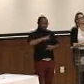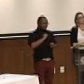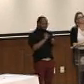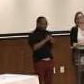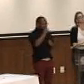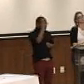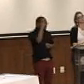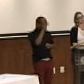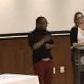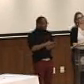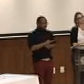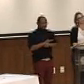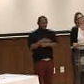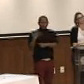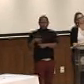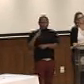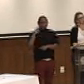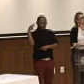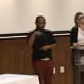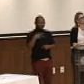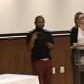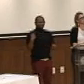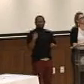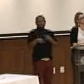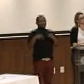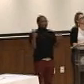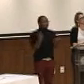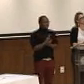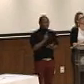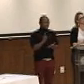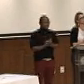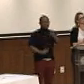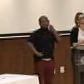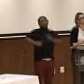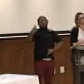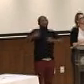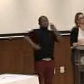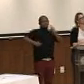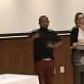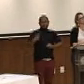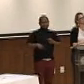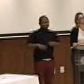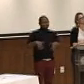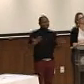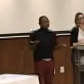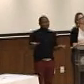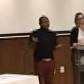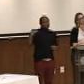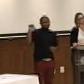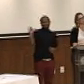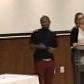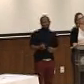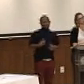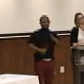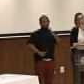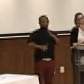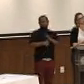errado. De fato, mediar conflitos, no meu entendimento, é o maior desafio que o reitor